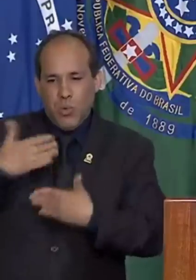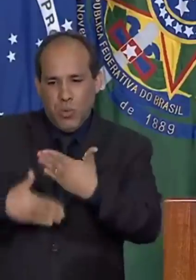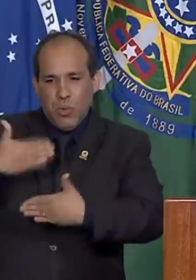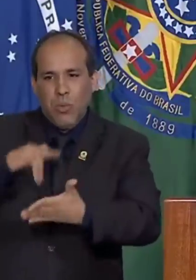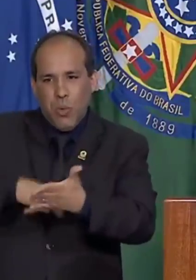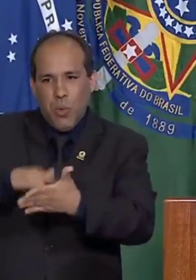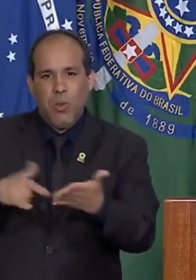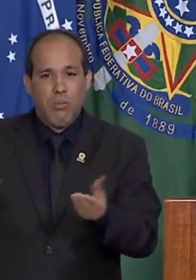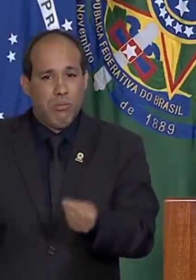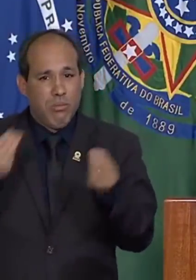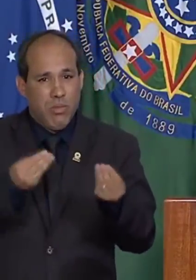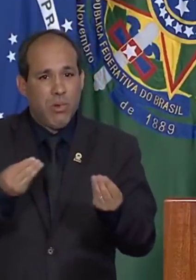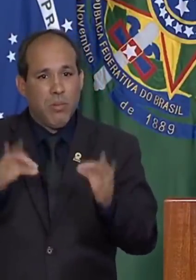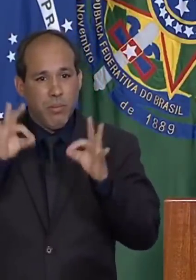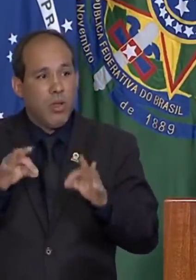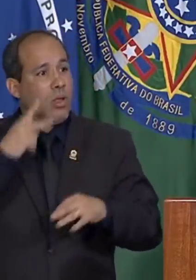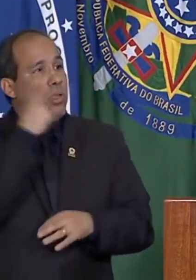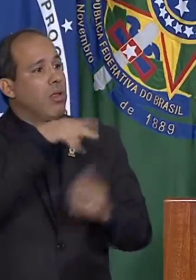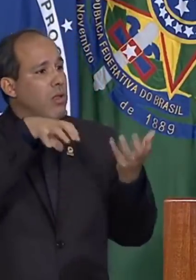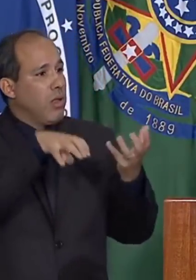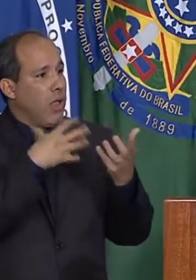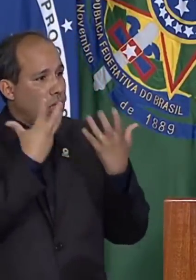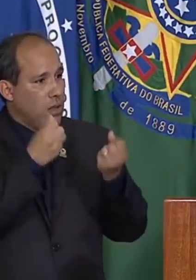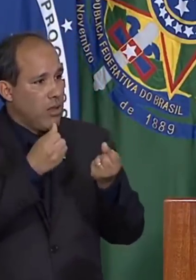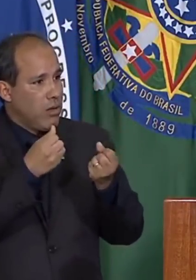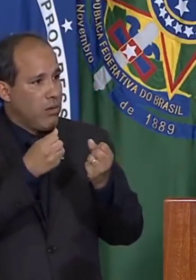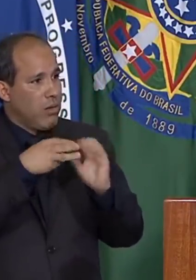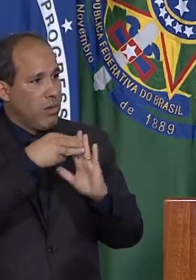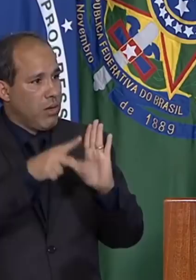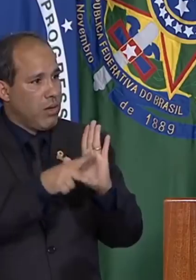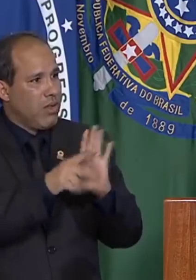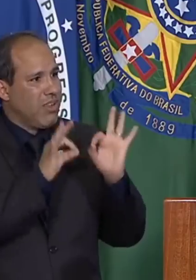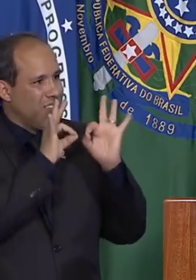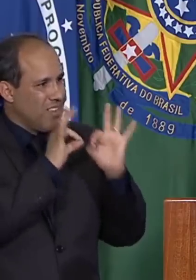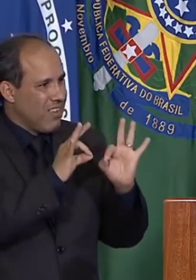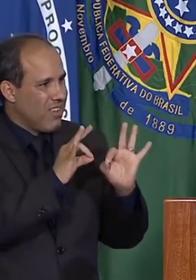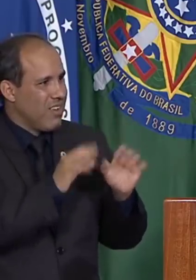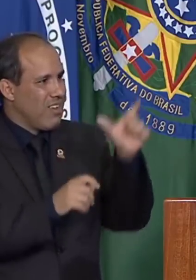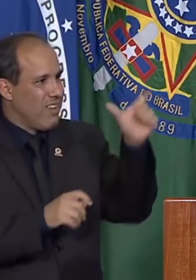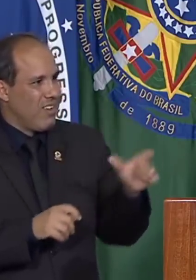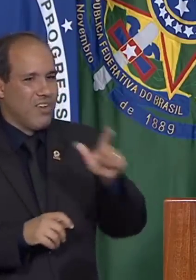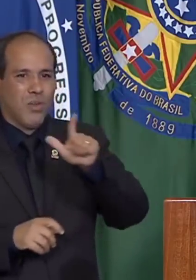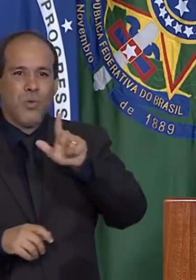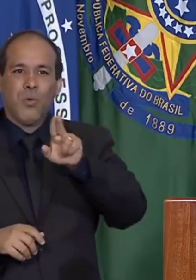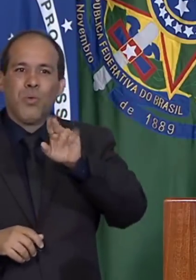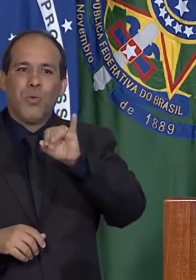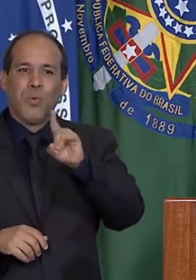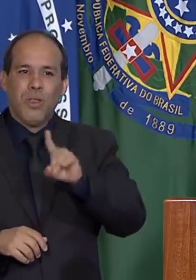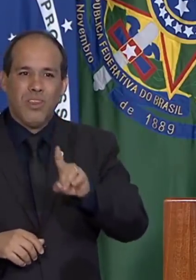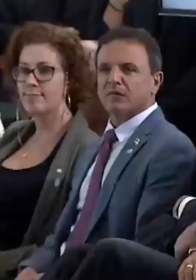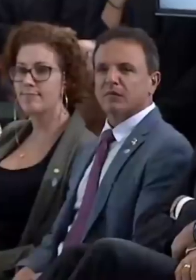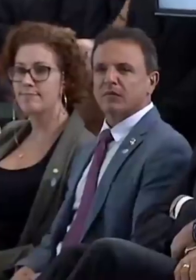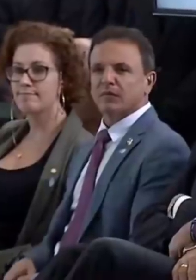provisória seja ratificada pelo parlamento, certo, Luiz Carlos Reis, o que eu tenho de